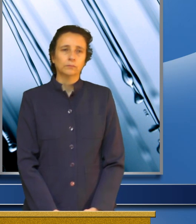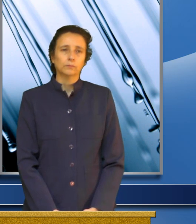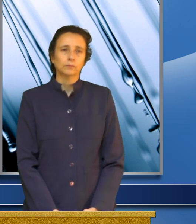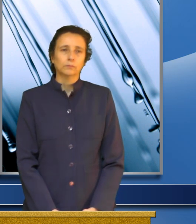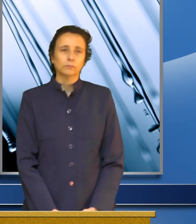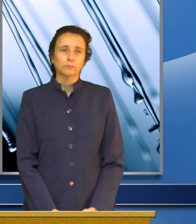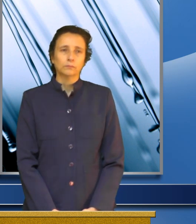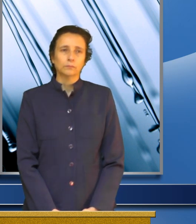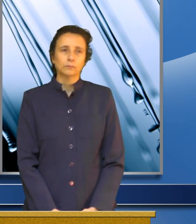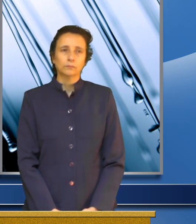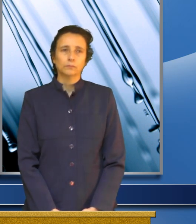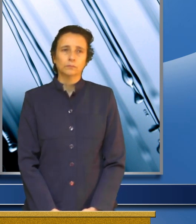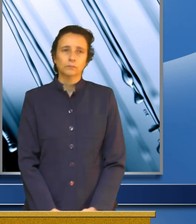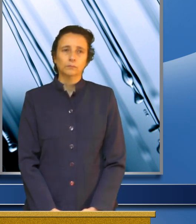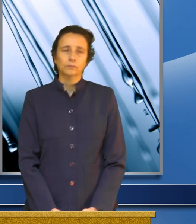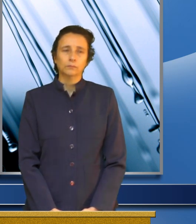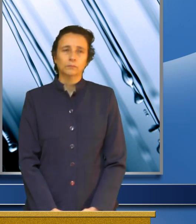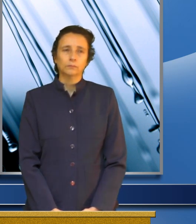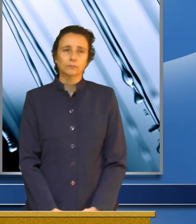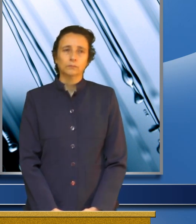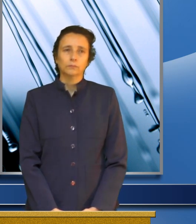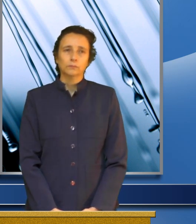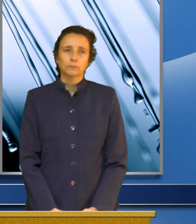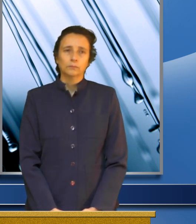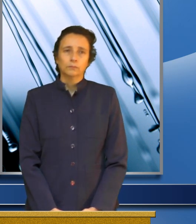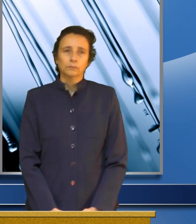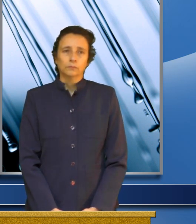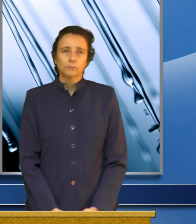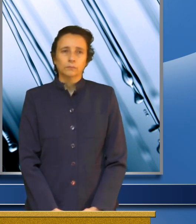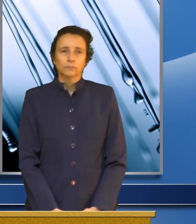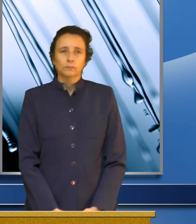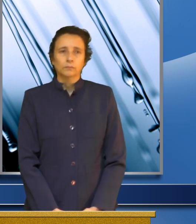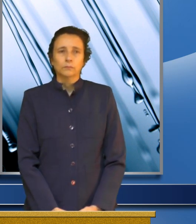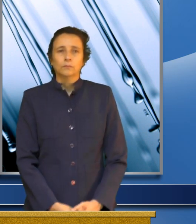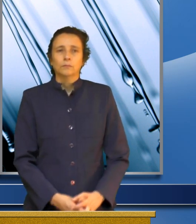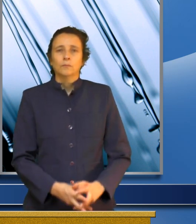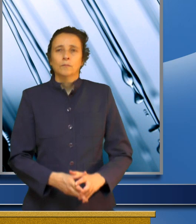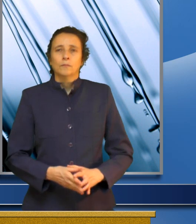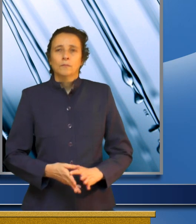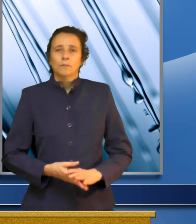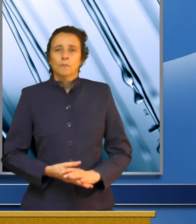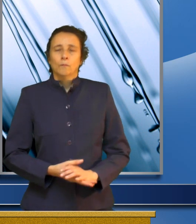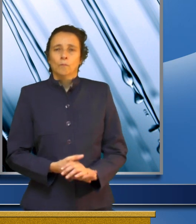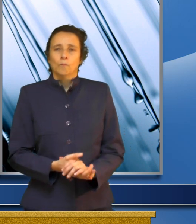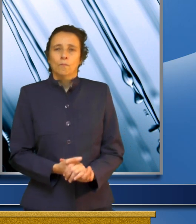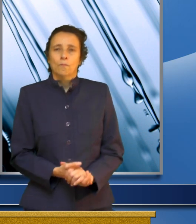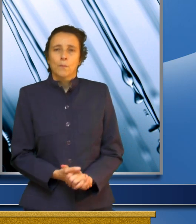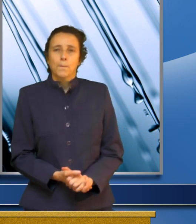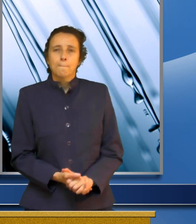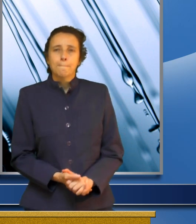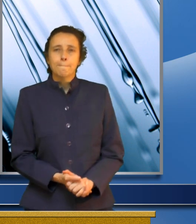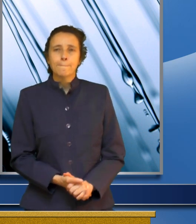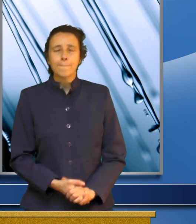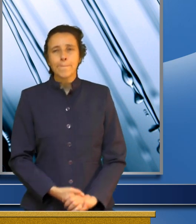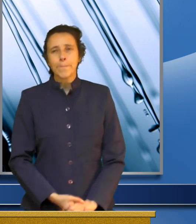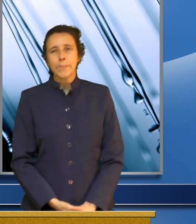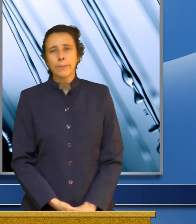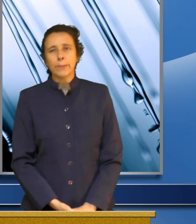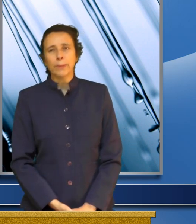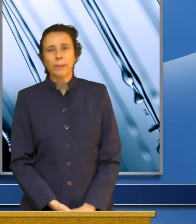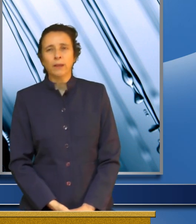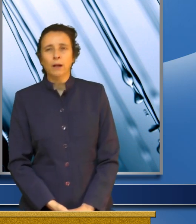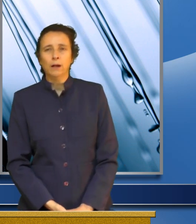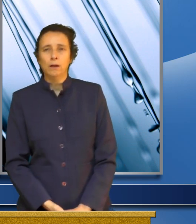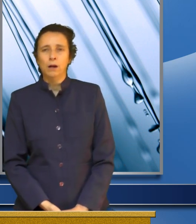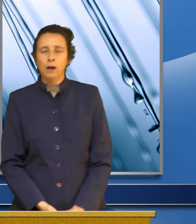orgullo, vencer el amor del mundo y todo que está mal? Obviamente se habla de las cosas que podemos ver.